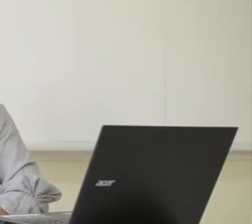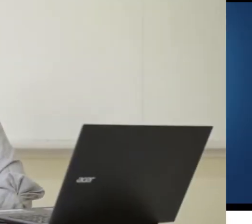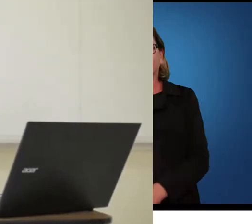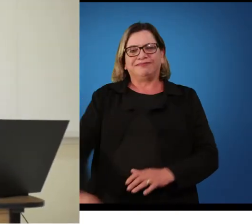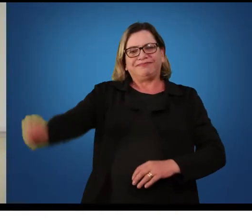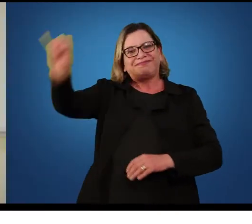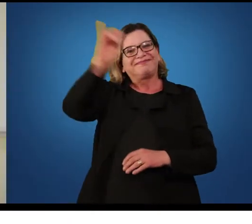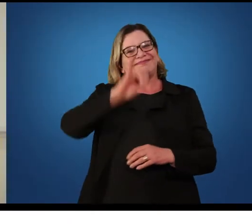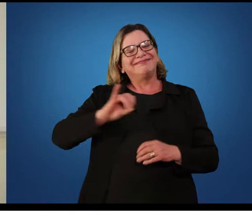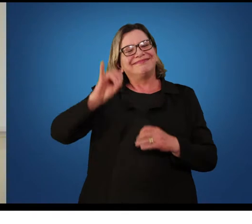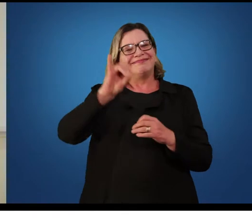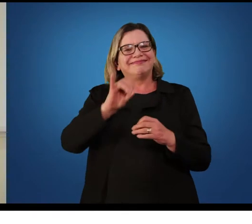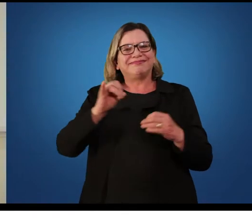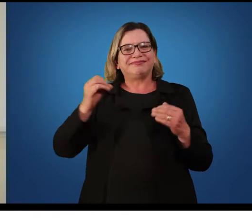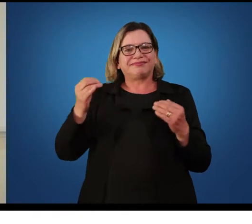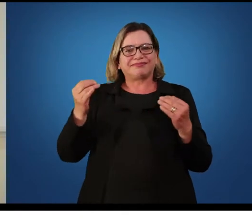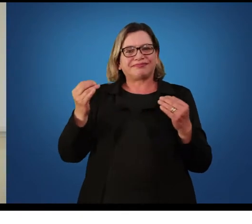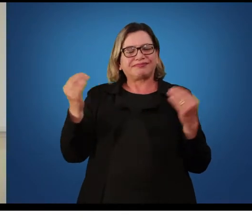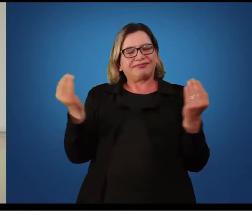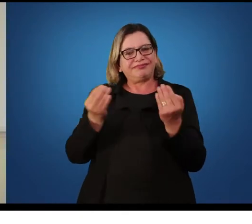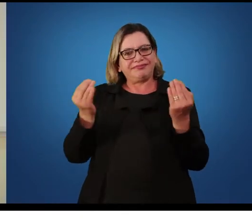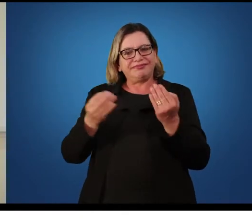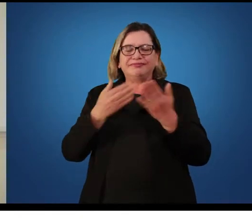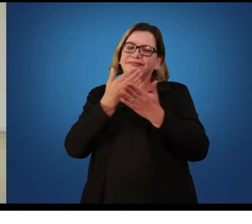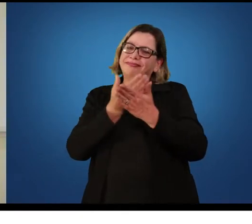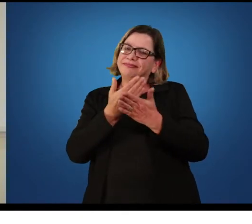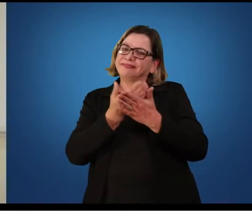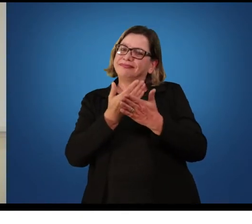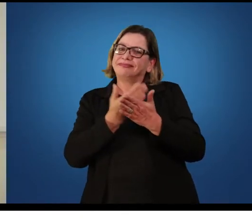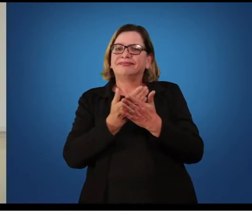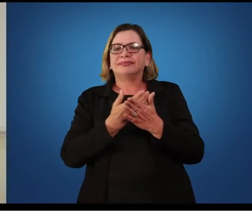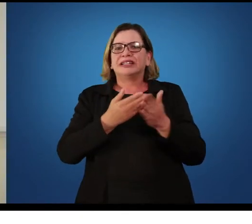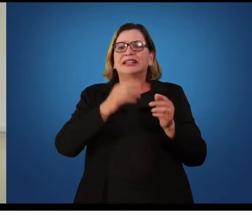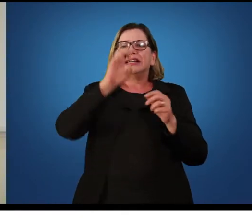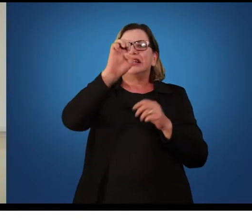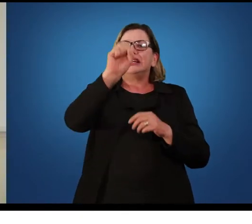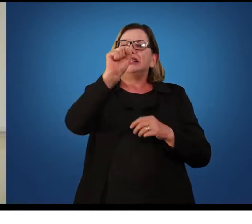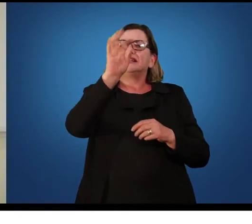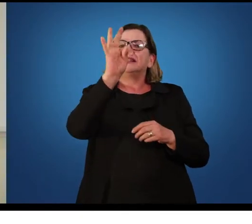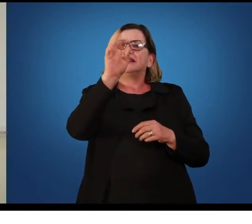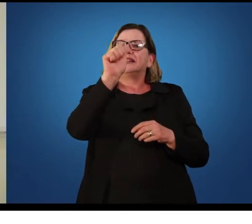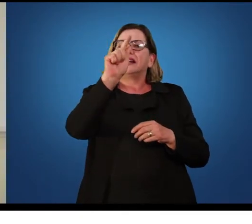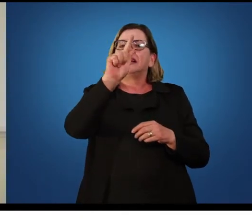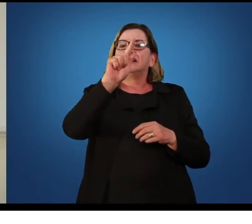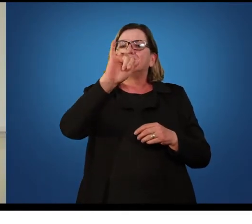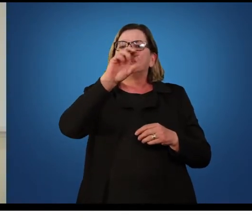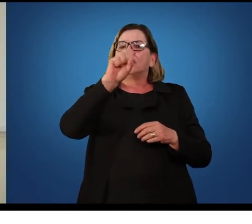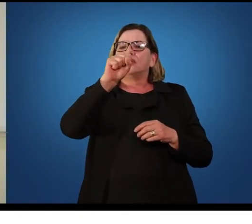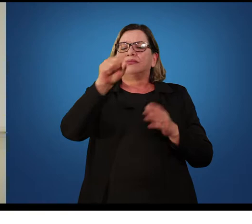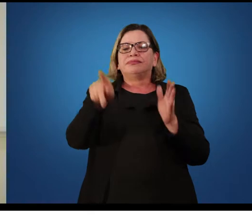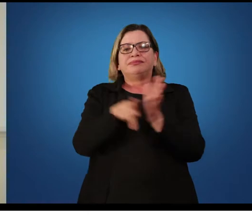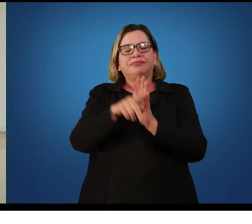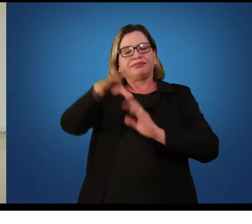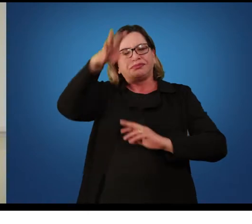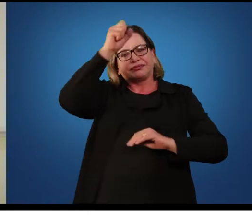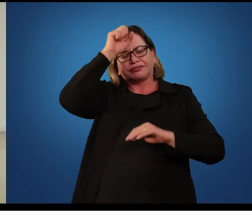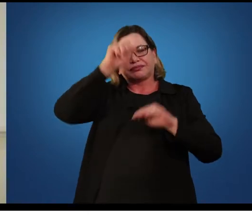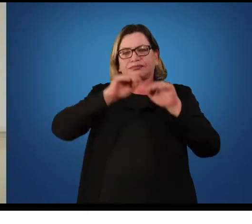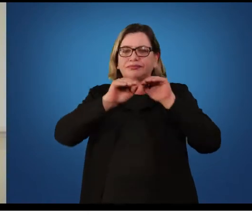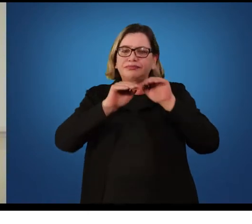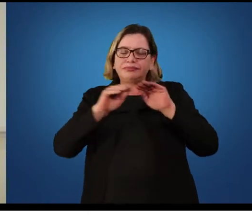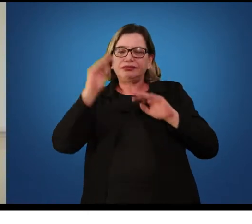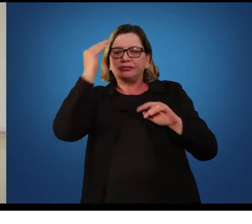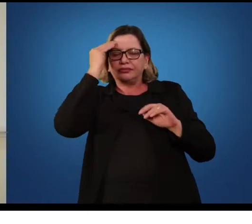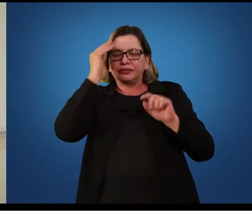Olá pessoal, hoje vamos trabalhar os estágios de aprendizagem motora, tentar compreender um pouco o que